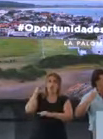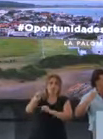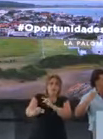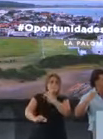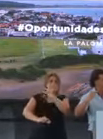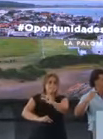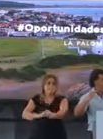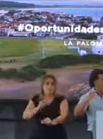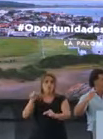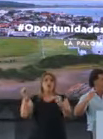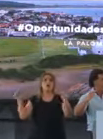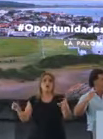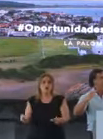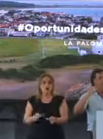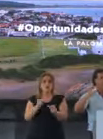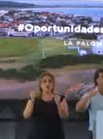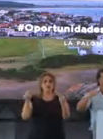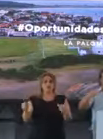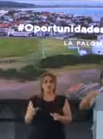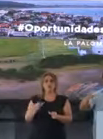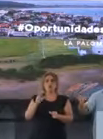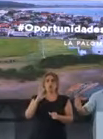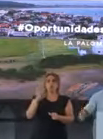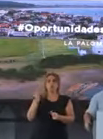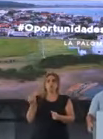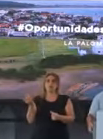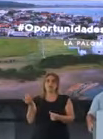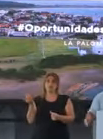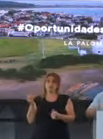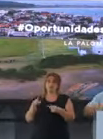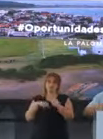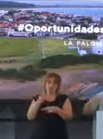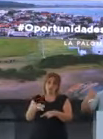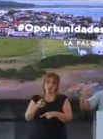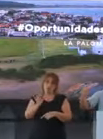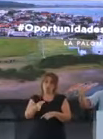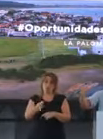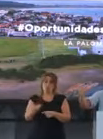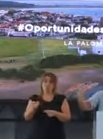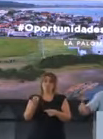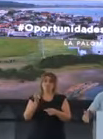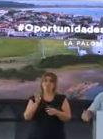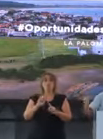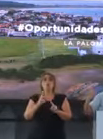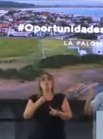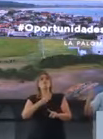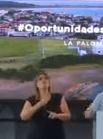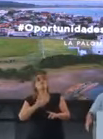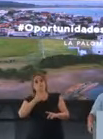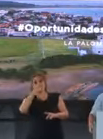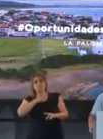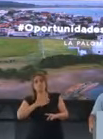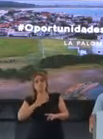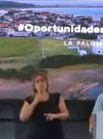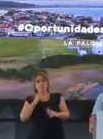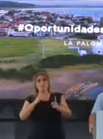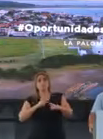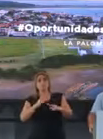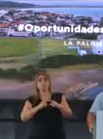construyendo la posibilidad de presentarnos el día después de octubre? Ya ni siquiera cuenta nuestra voluntad, cuenta la voluntad del